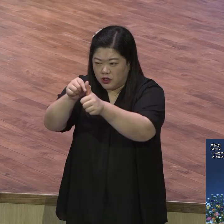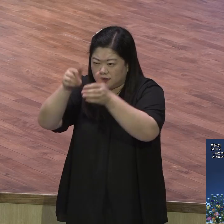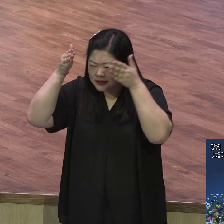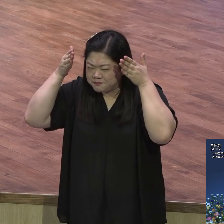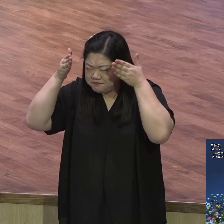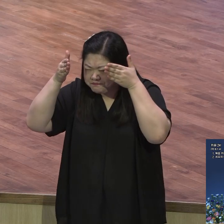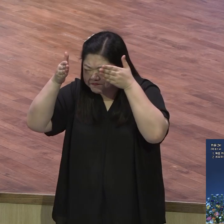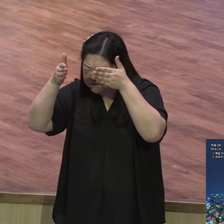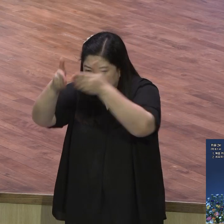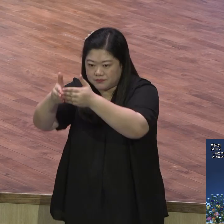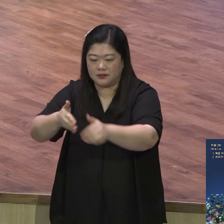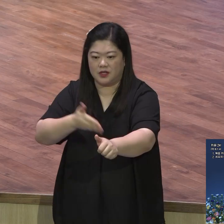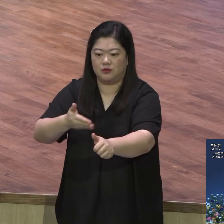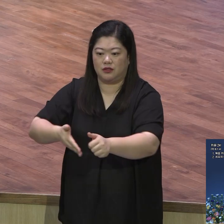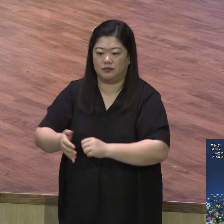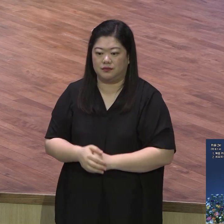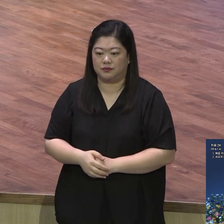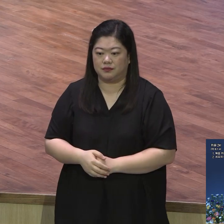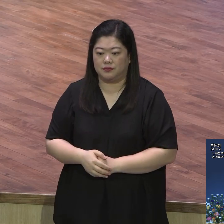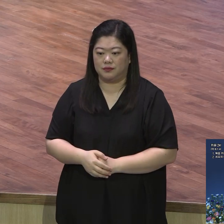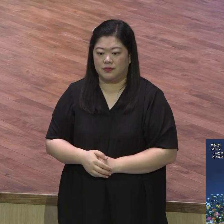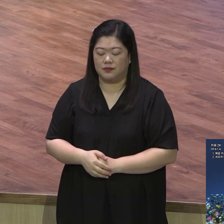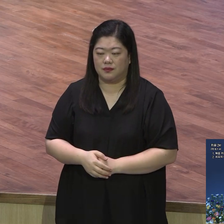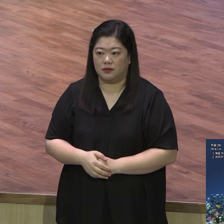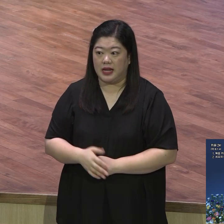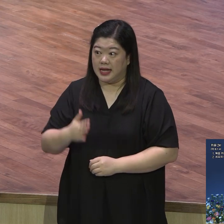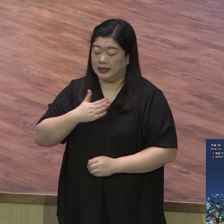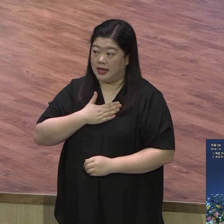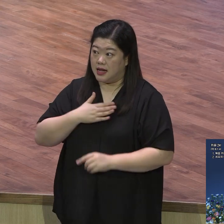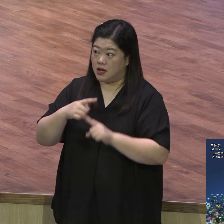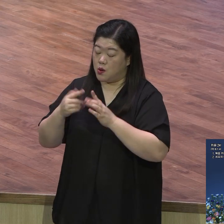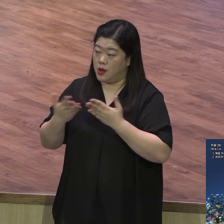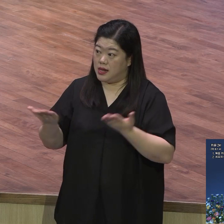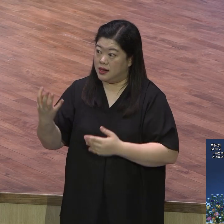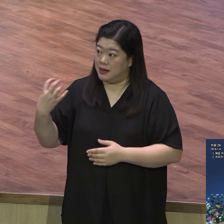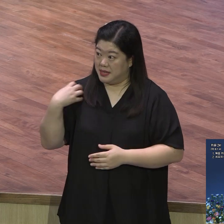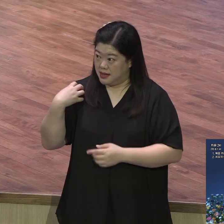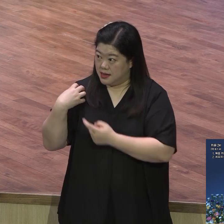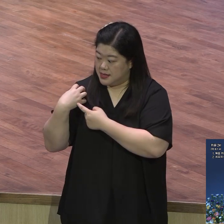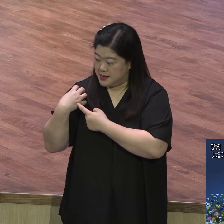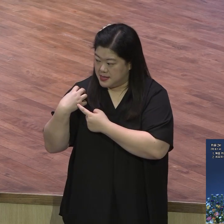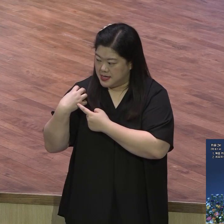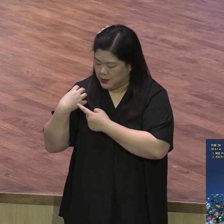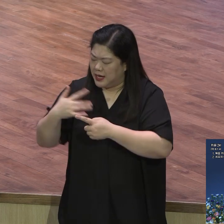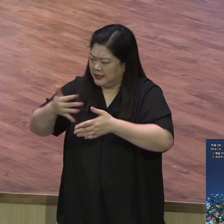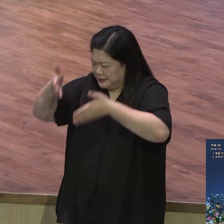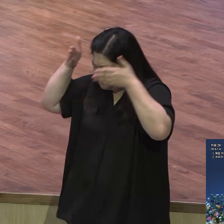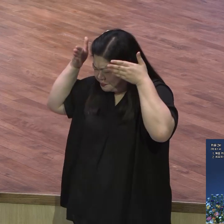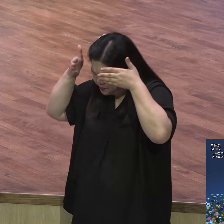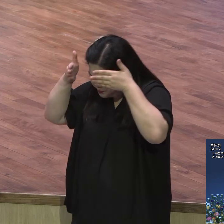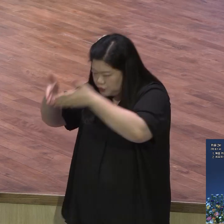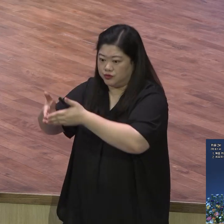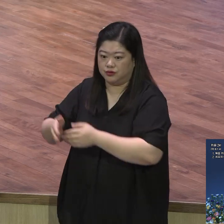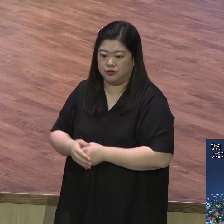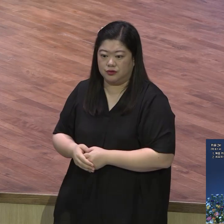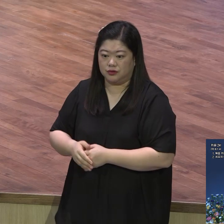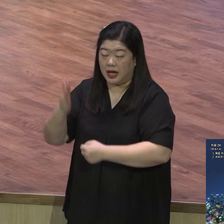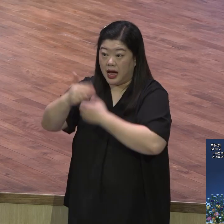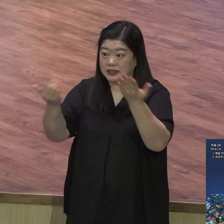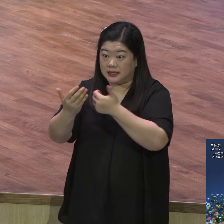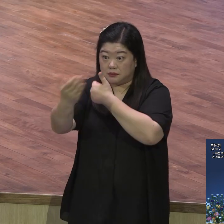보세요. 생명 살리는데 몰입해 내가 맡겨준 직번에 몰입해 보세요. 하나님이 내게 맡겨준 직번에 최선을